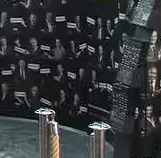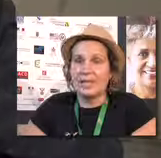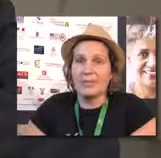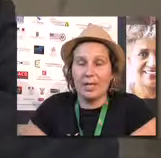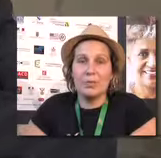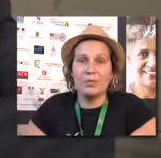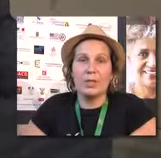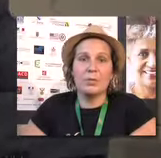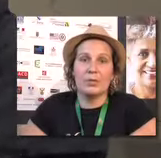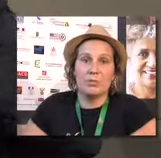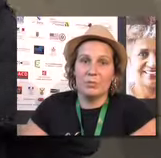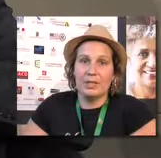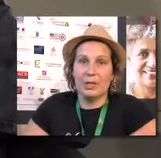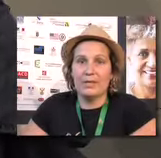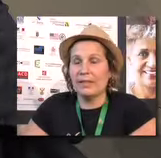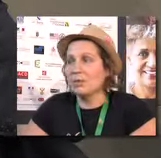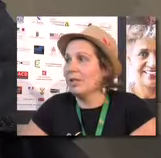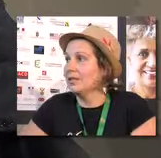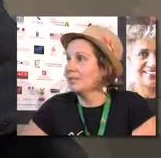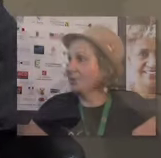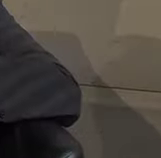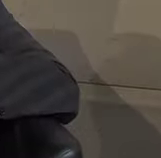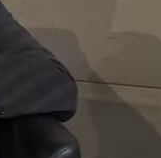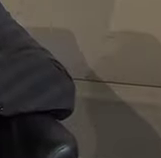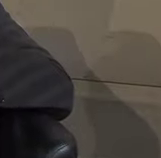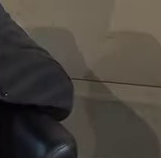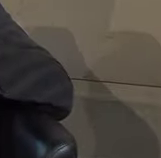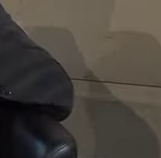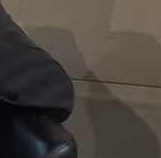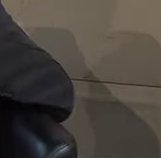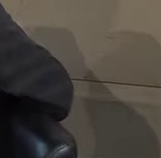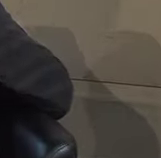C'est mondial, c'est vraiment, vraiment un public international.